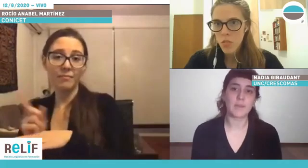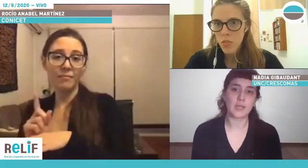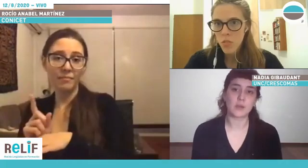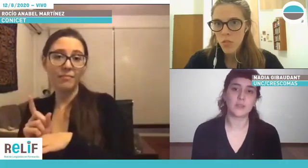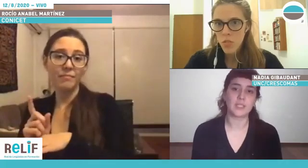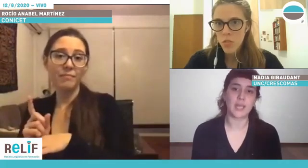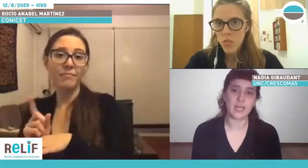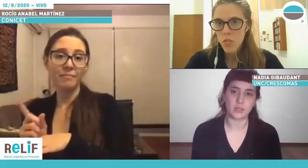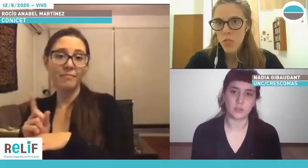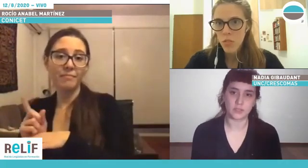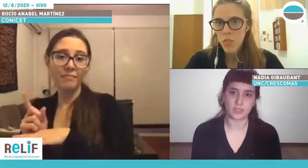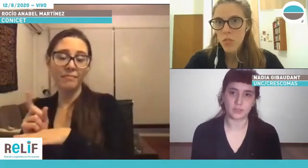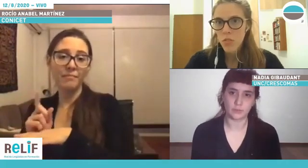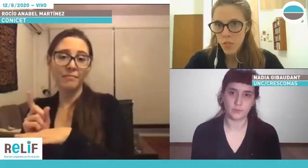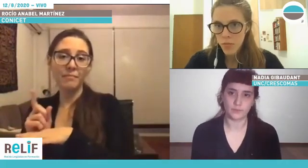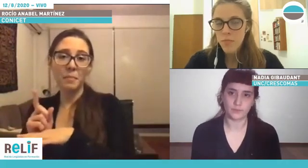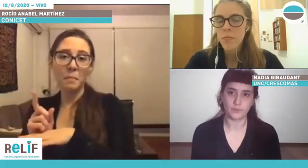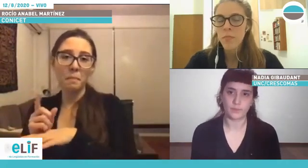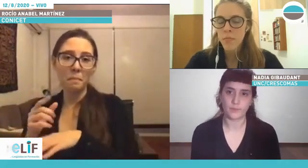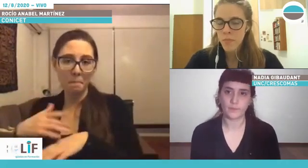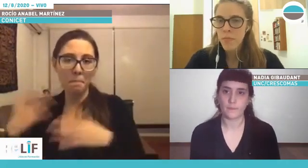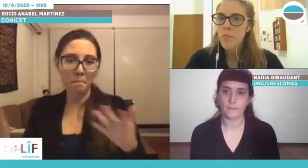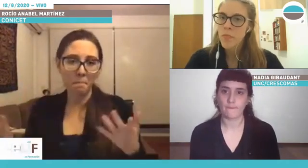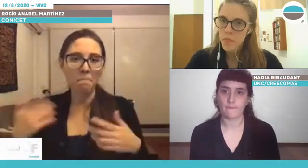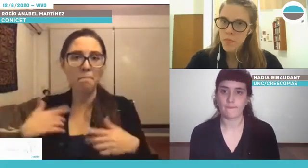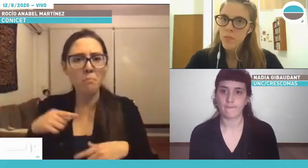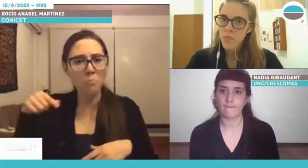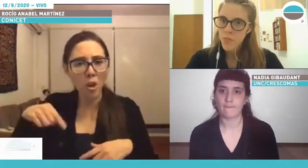Ahí en perros sí hay contacto.